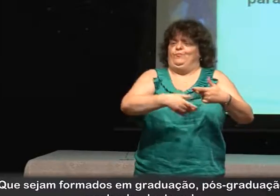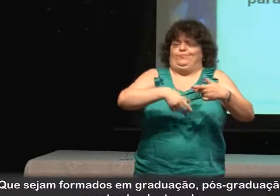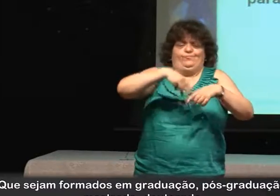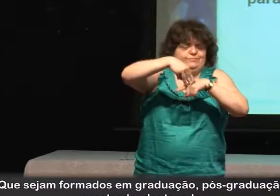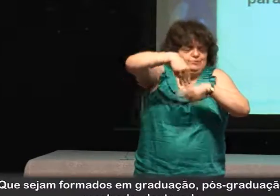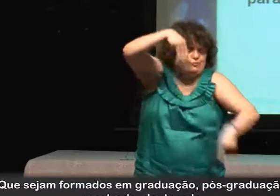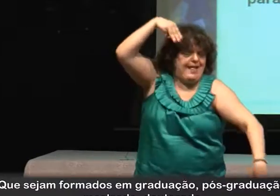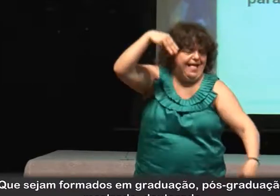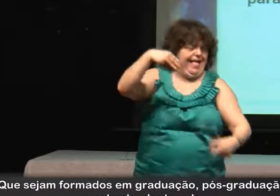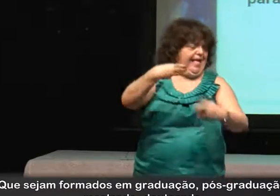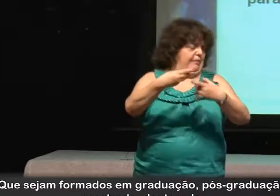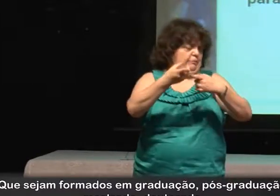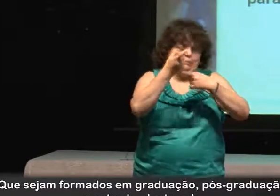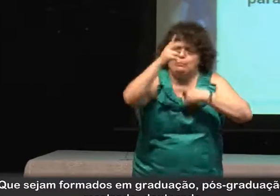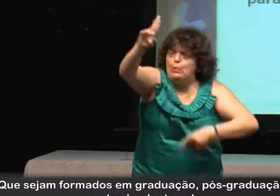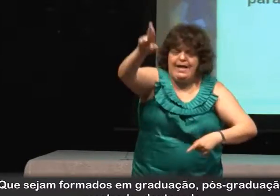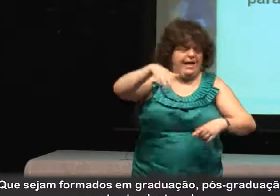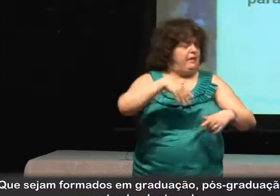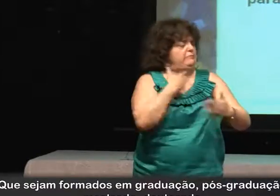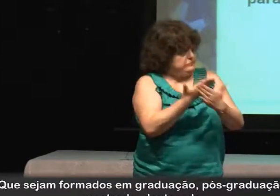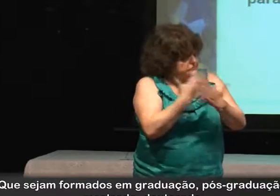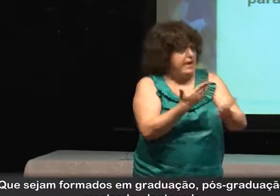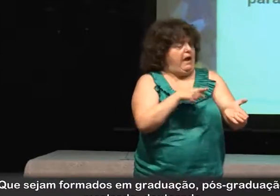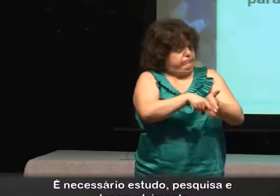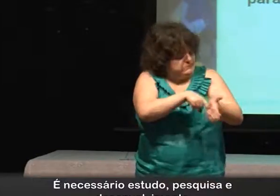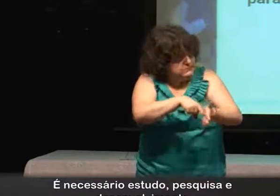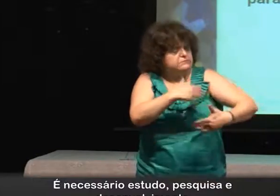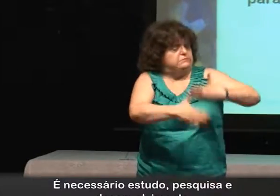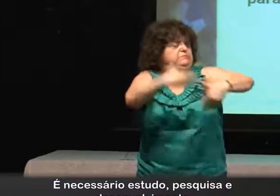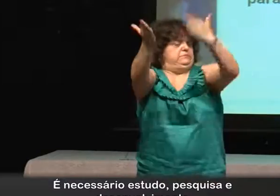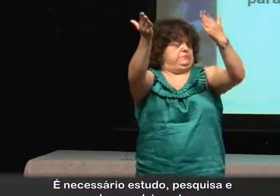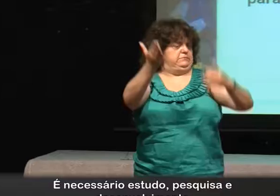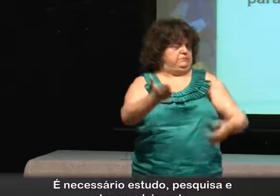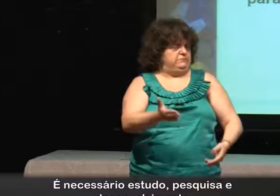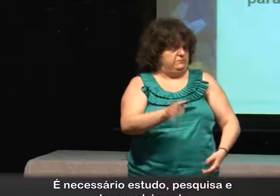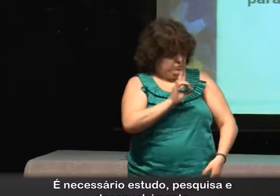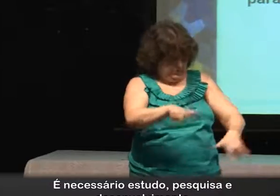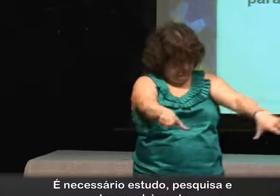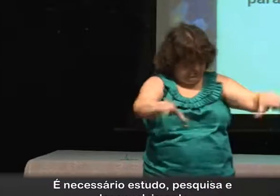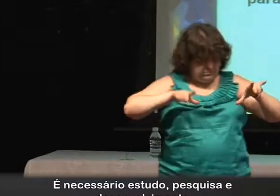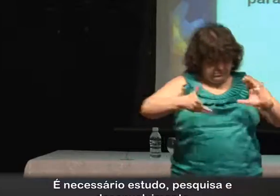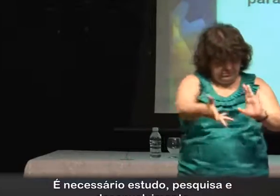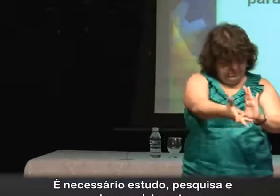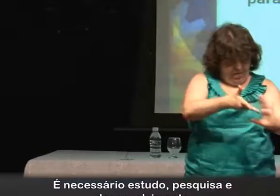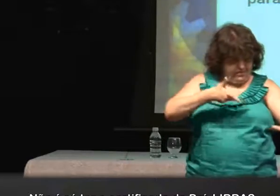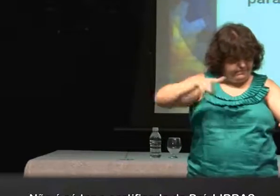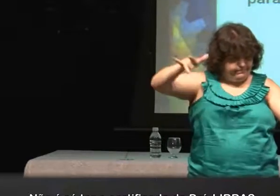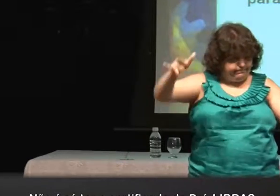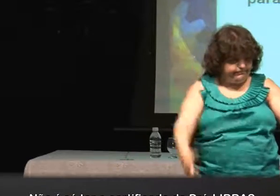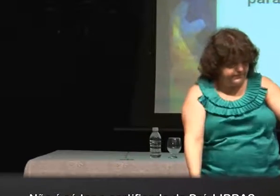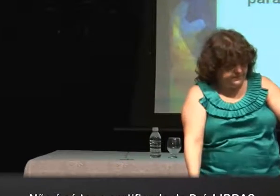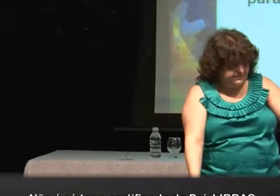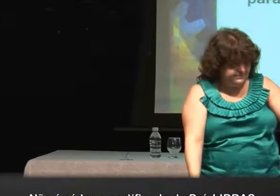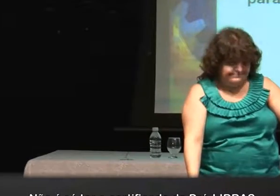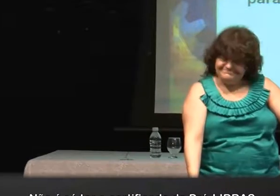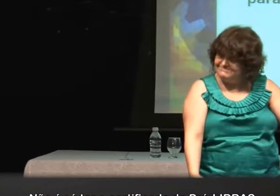graduação, pós-graduação, mestrado, doutorado. É necessário estudo, pesquisa e desenvolvimento. Não é só ter o certificado